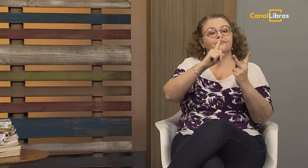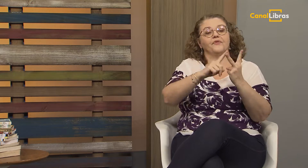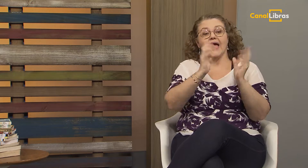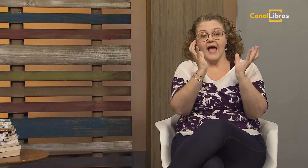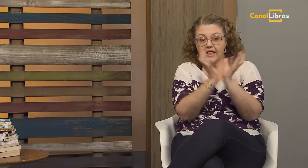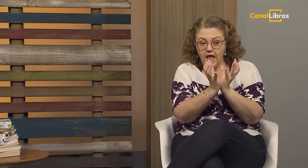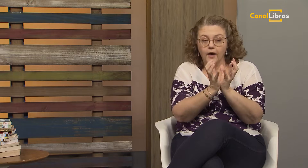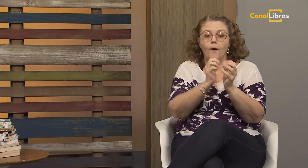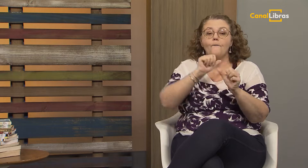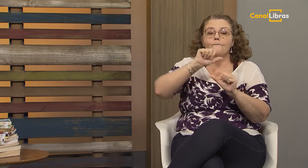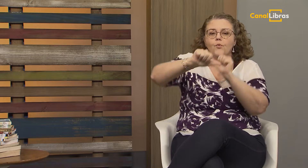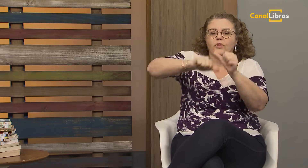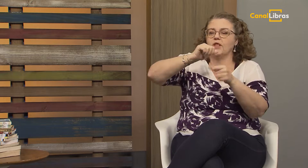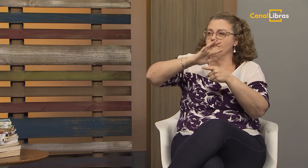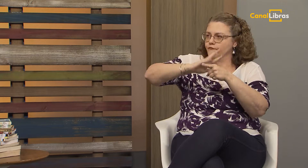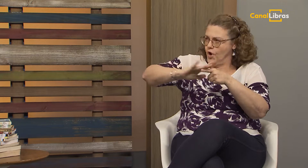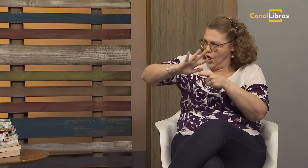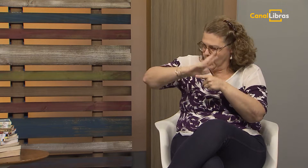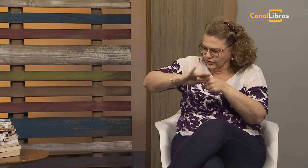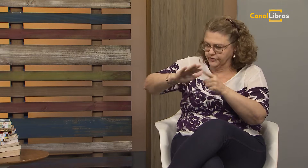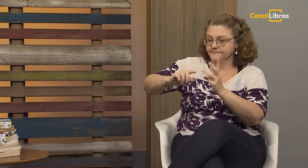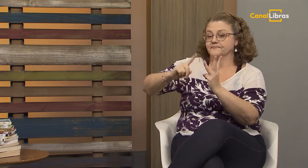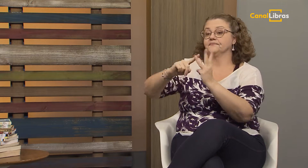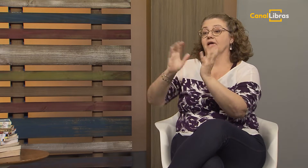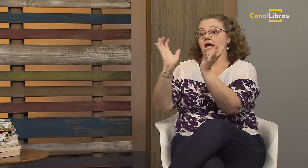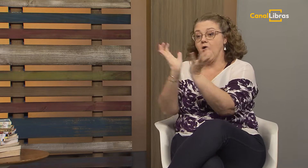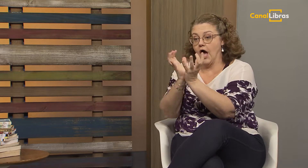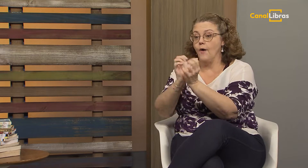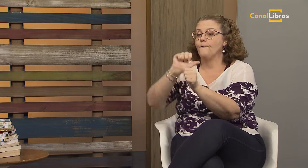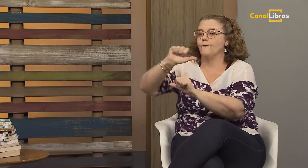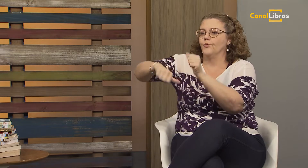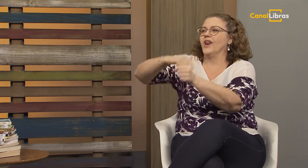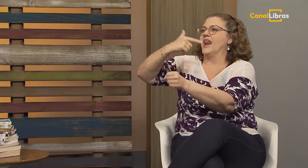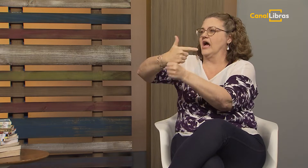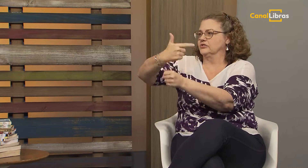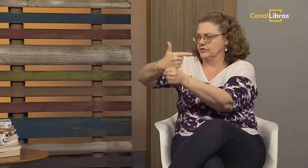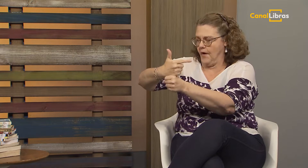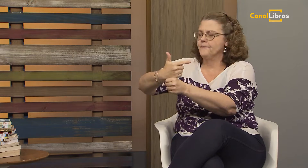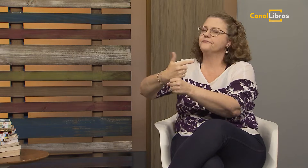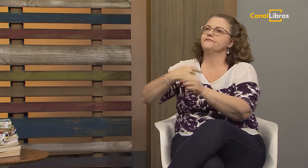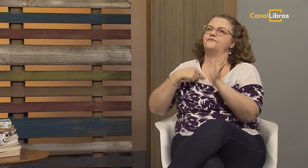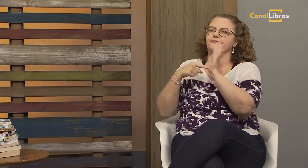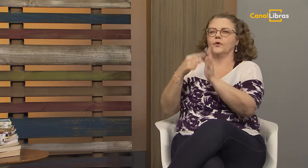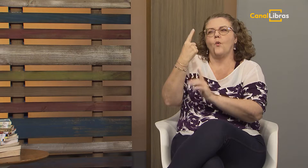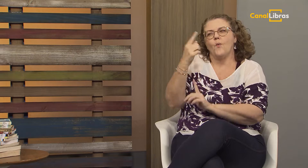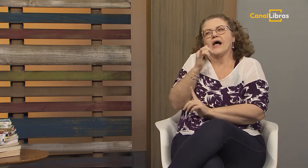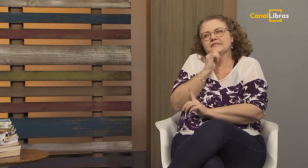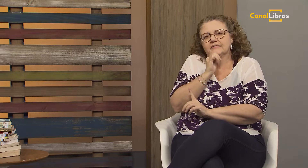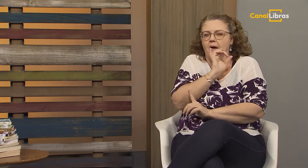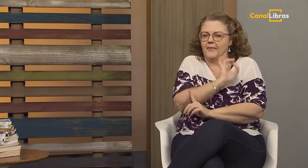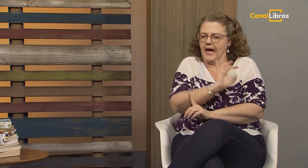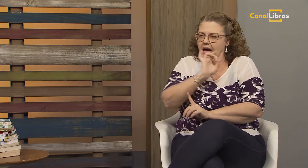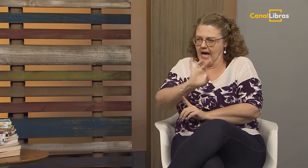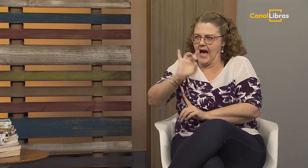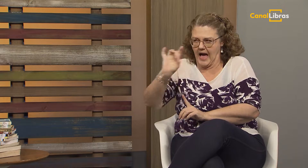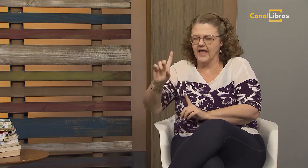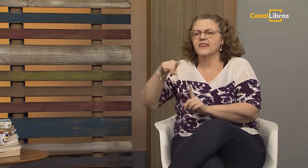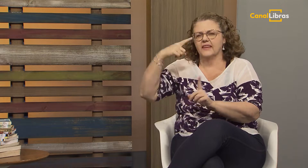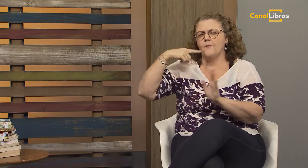sinais com mudanças fonológicas e sinais com mudanças lexicais. Vou dar um exemplo de cada um deles.